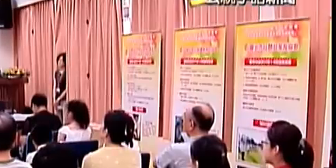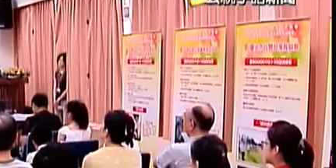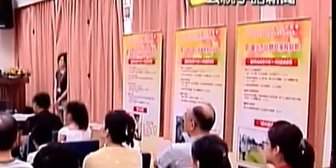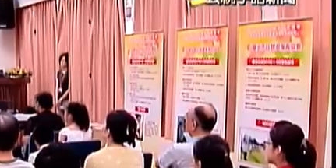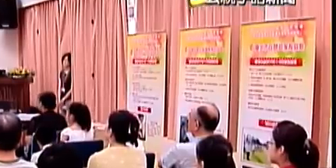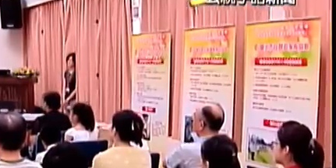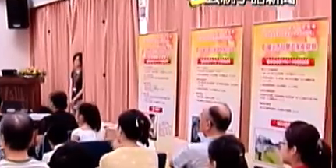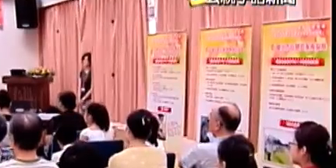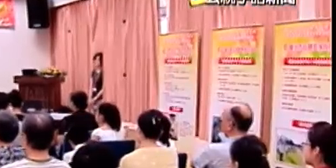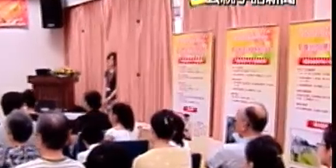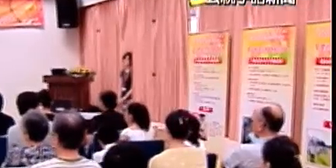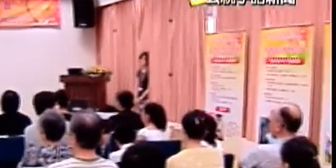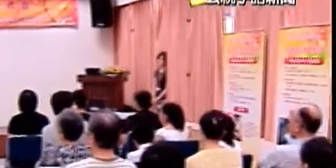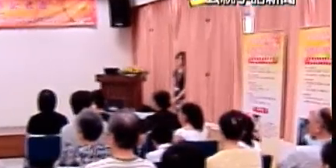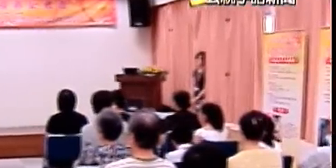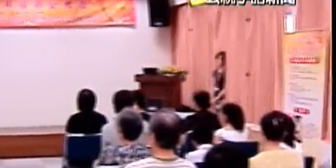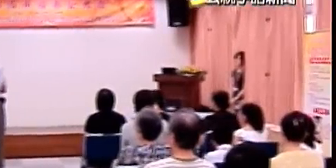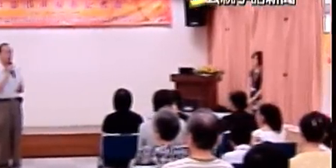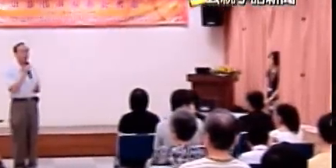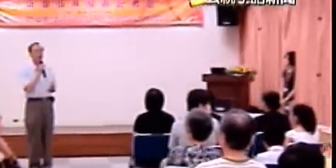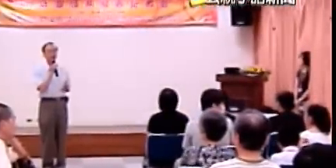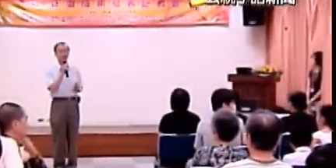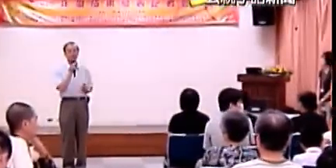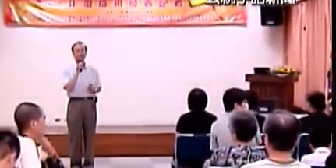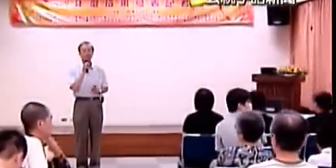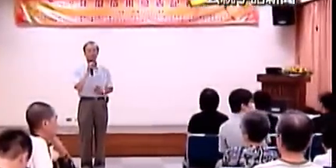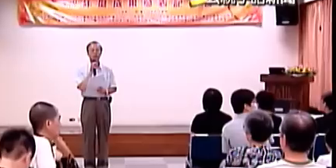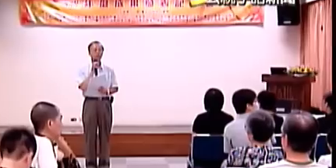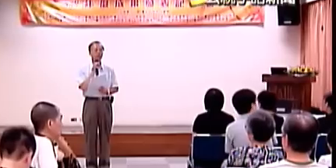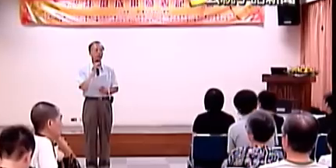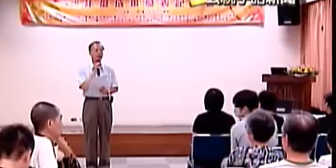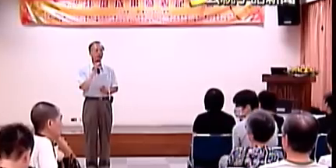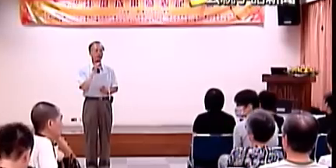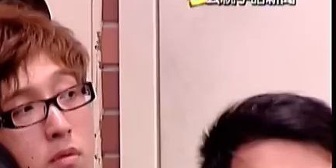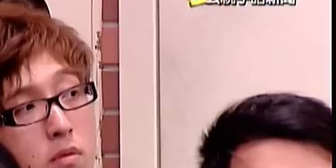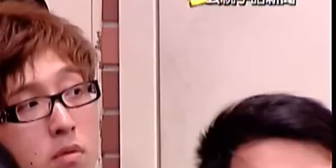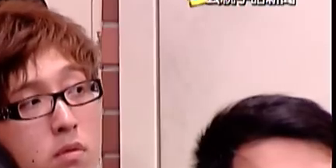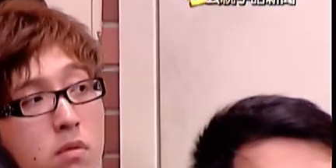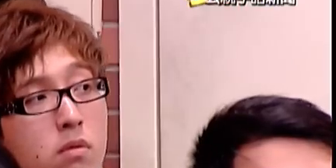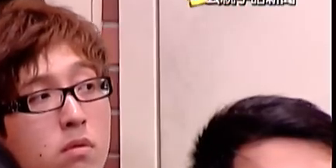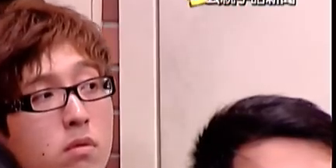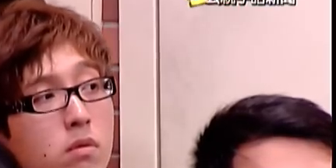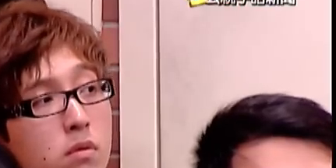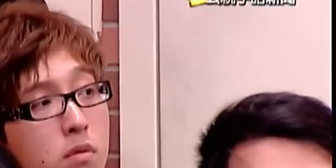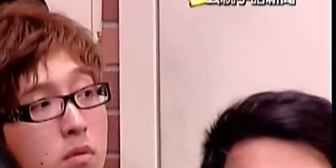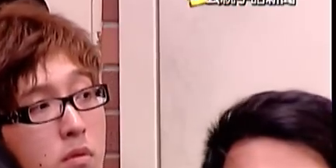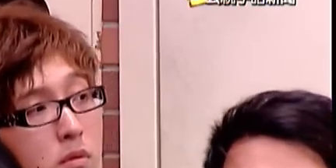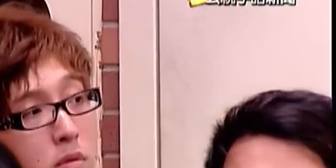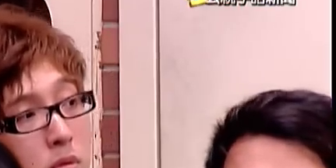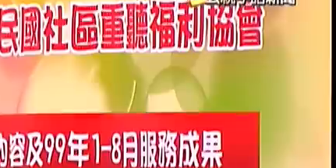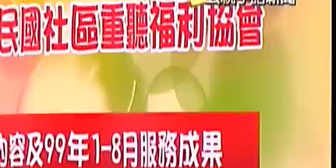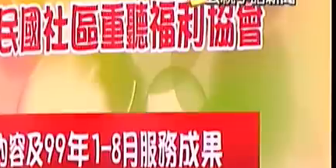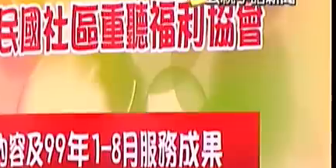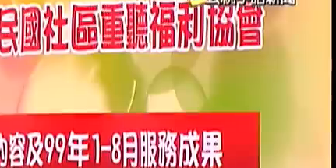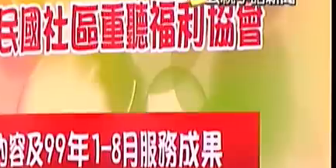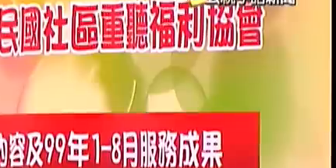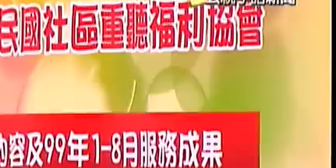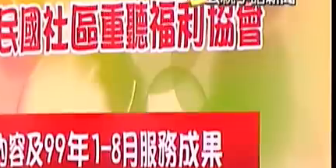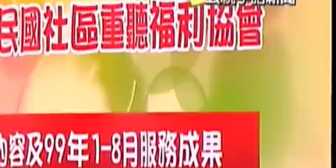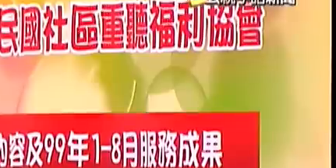比较大， 都已经是计划中照顾障别最少的一块了。负责承办的重听协会说，因为课程长，还是会碰到